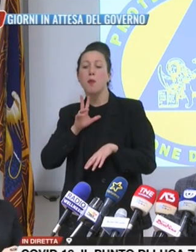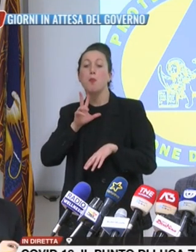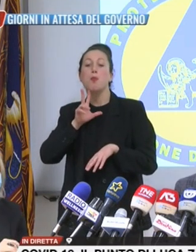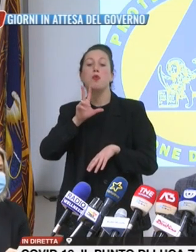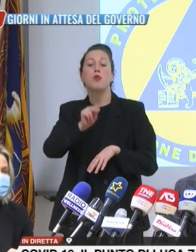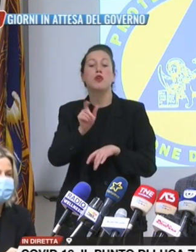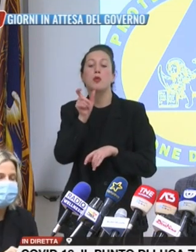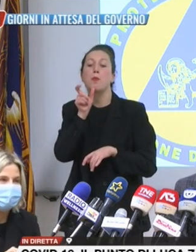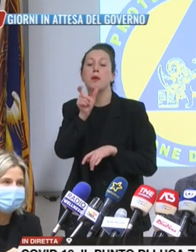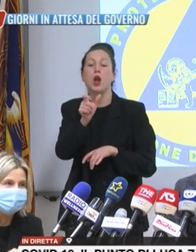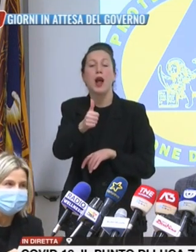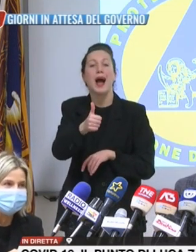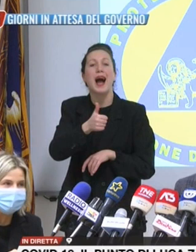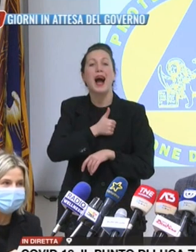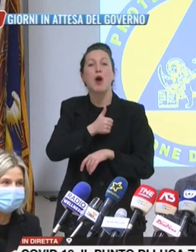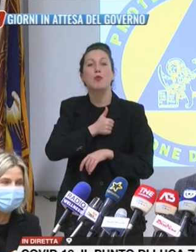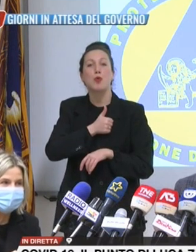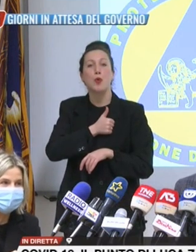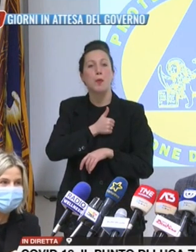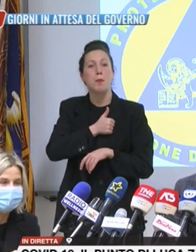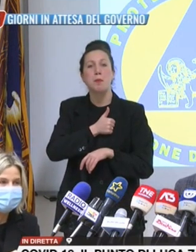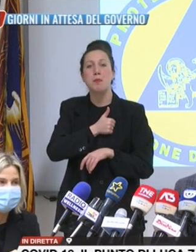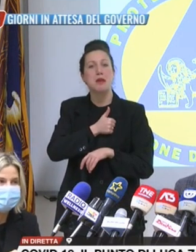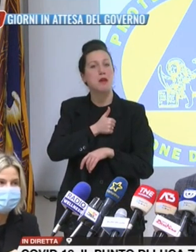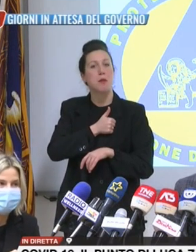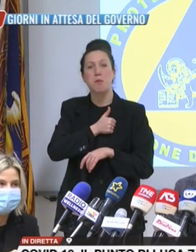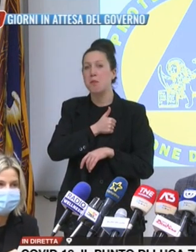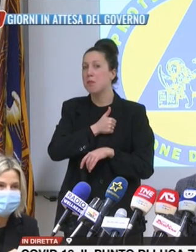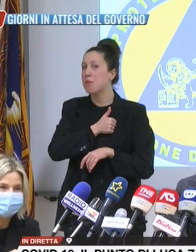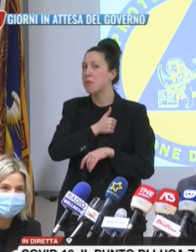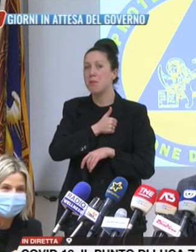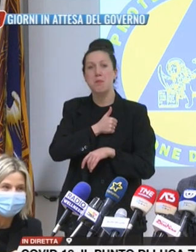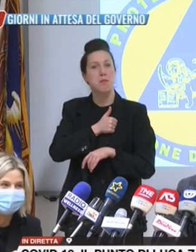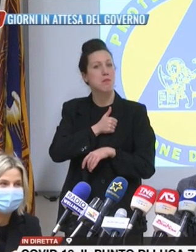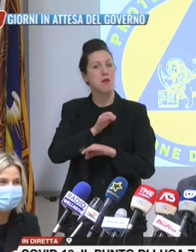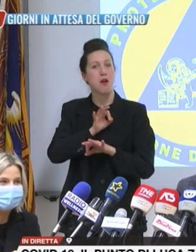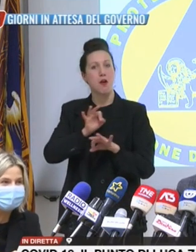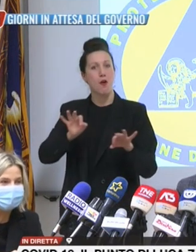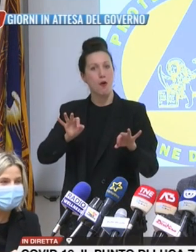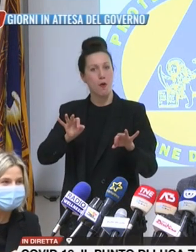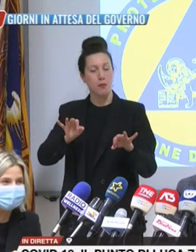proprio una parola che non è nelle sue corde. Che giorno era?